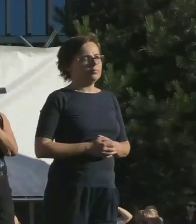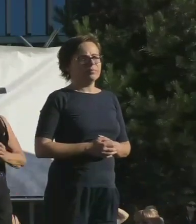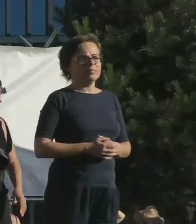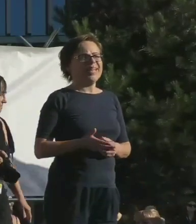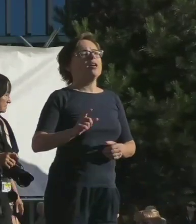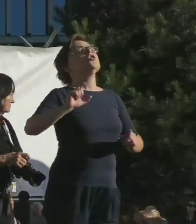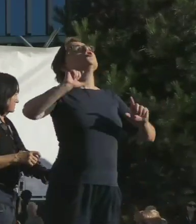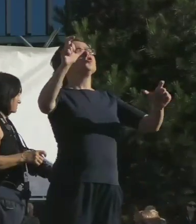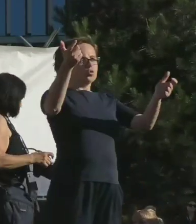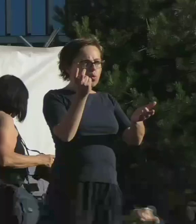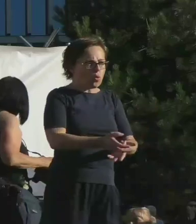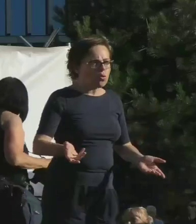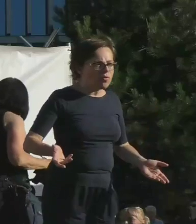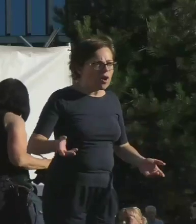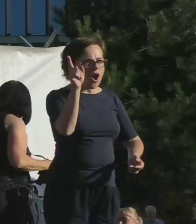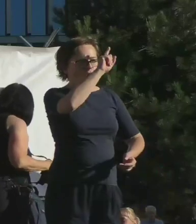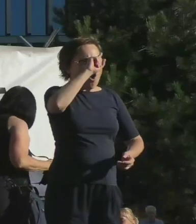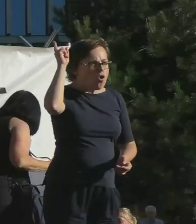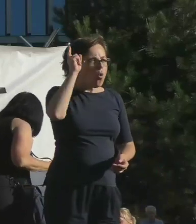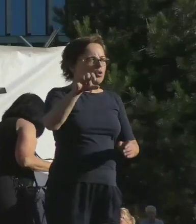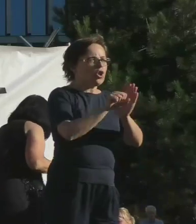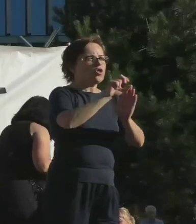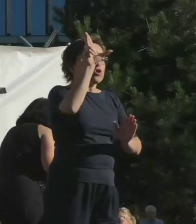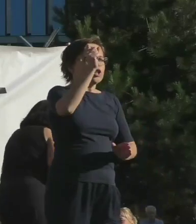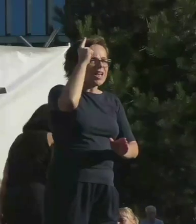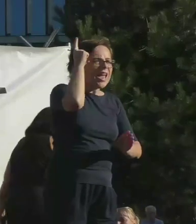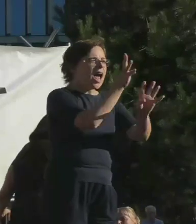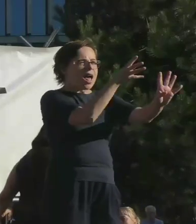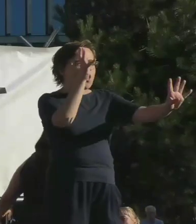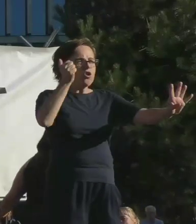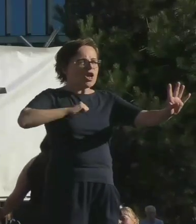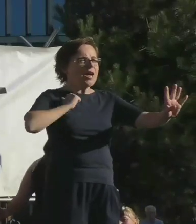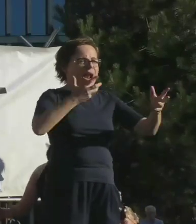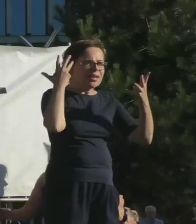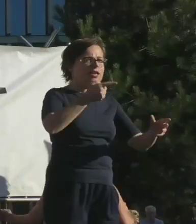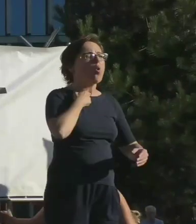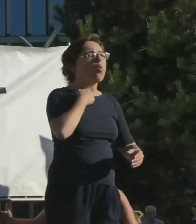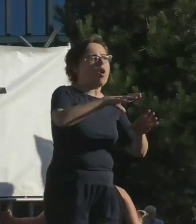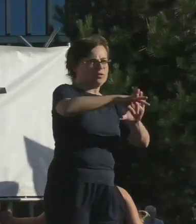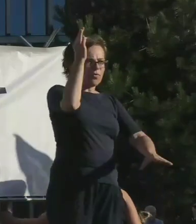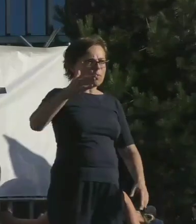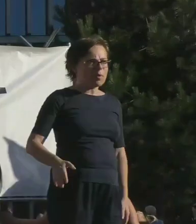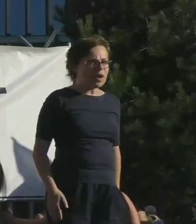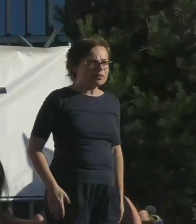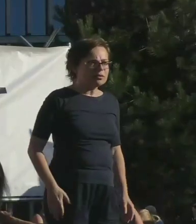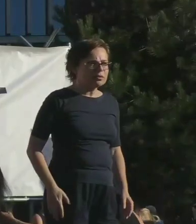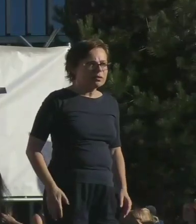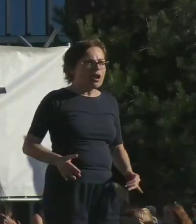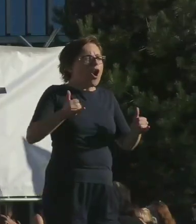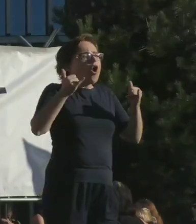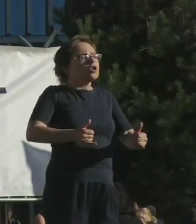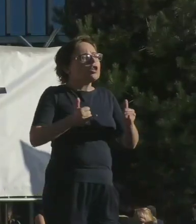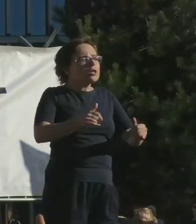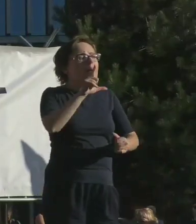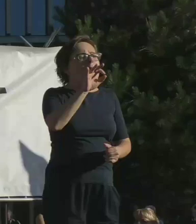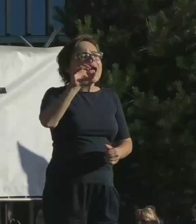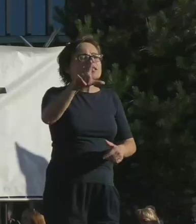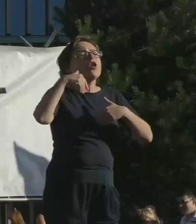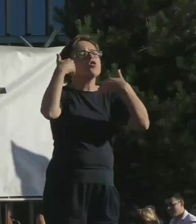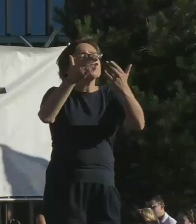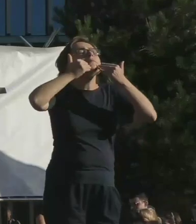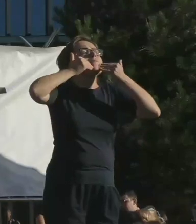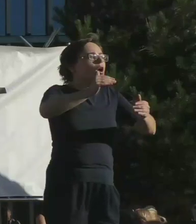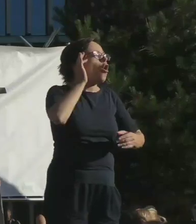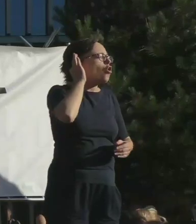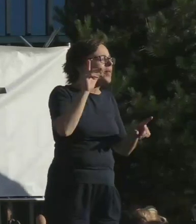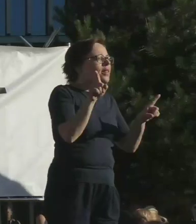Co to kurwa jest? Ludzie stali do trzeciej nad ranem, żeby zagłosować. Stołki PSL dostał dzięki kobietom